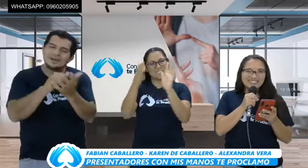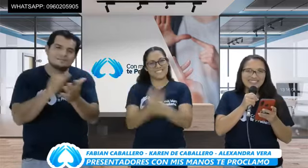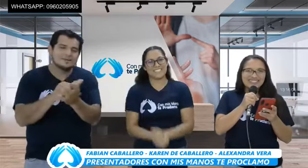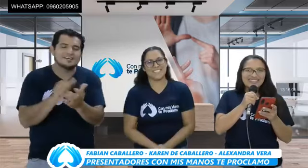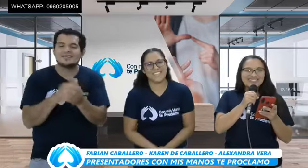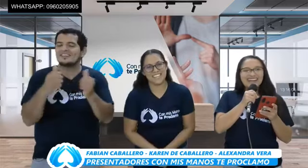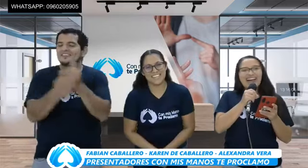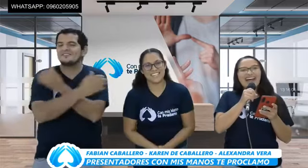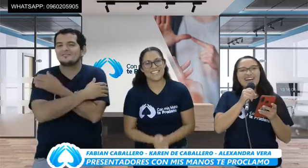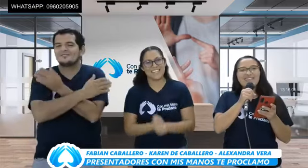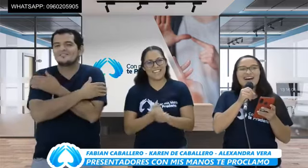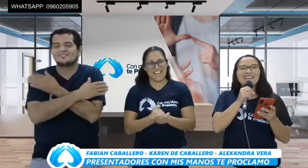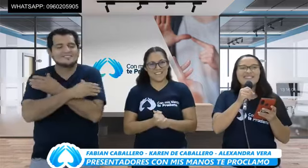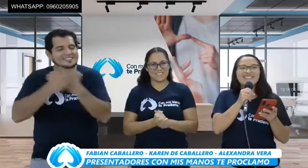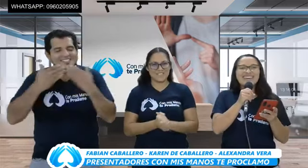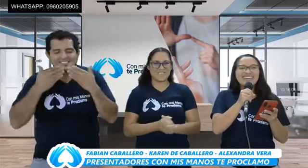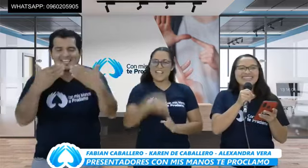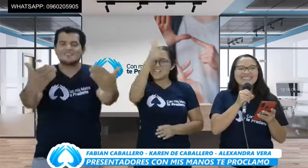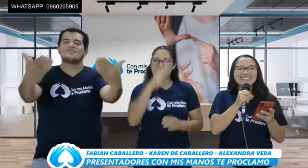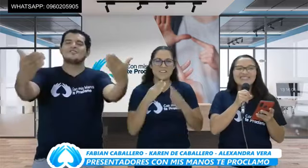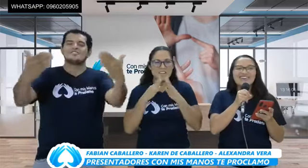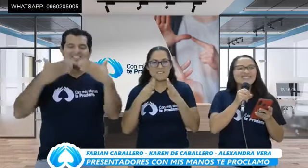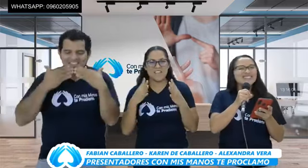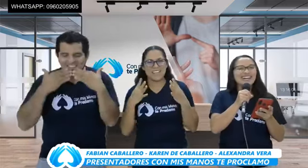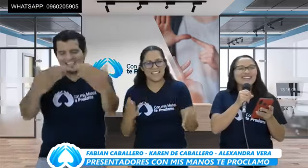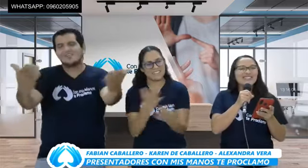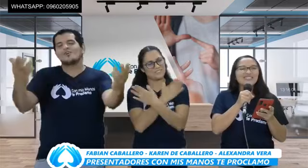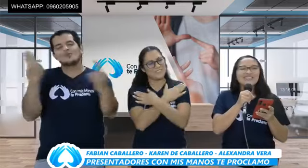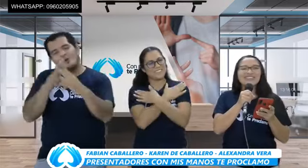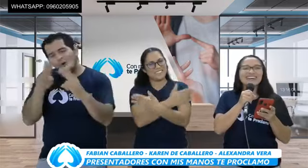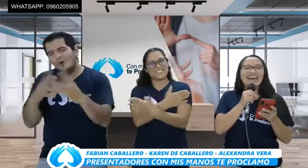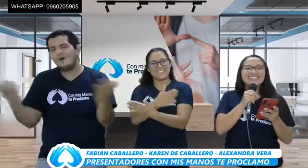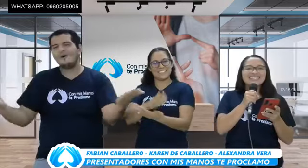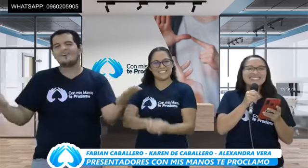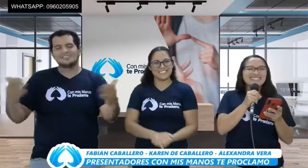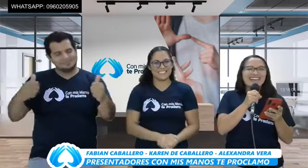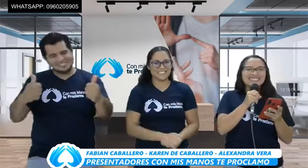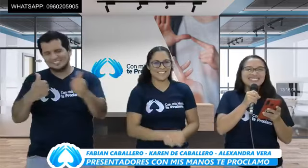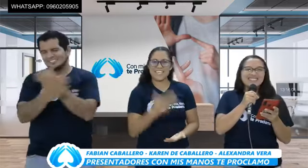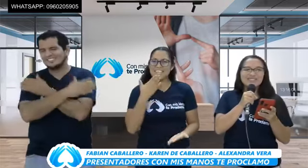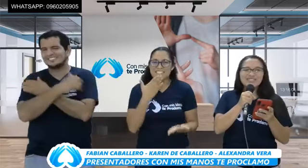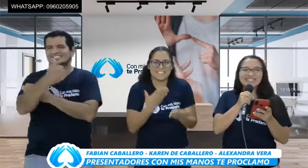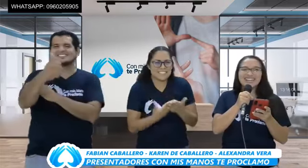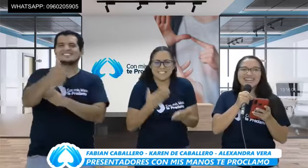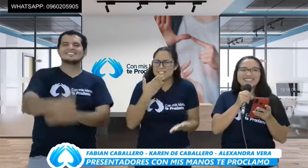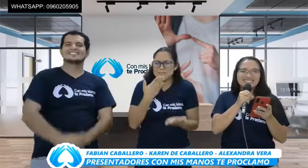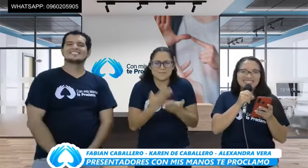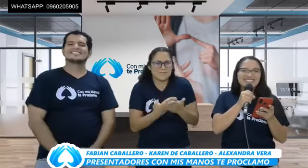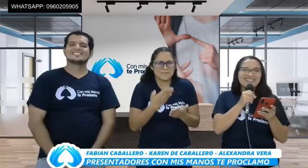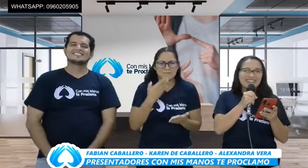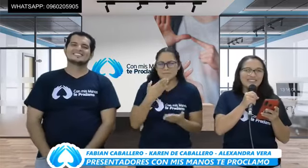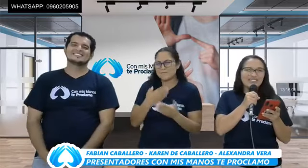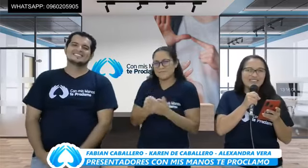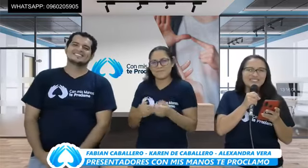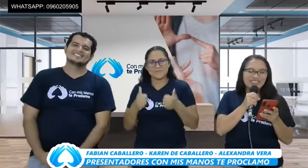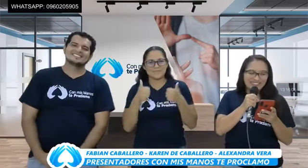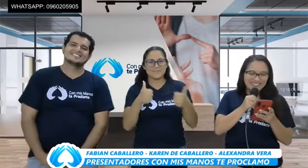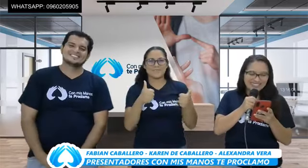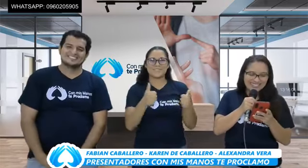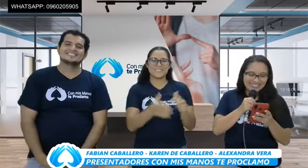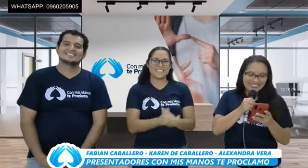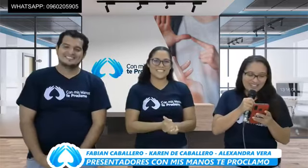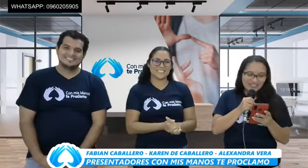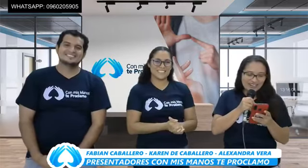Fabi. Claro, amén, dice Fabi, un saludo. Gracias, gracias, muchas gracias. Sí, sí la